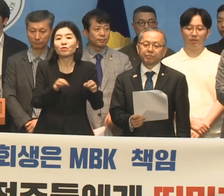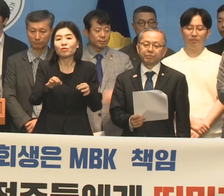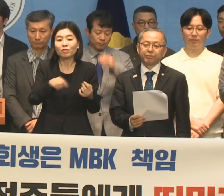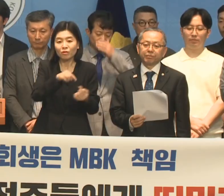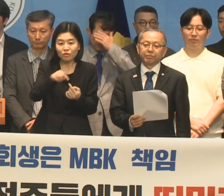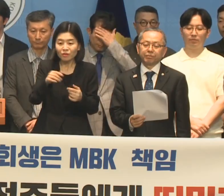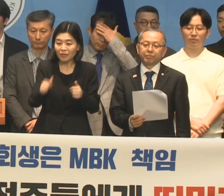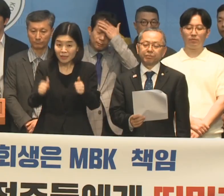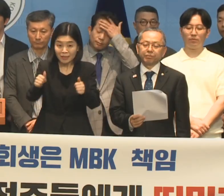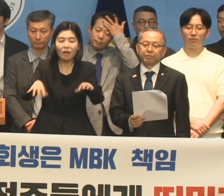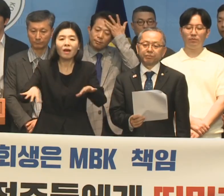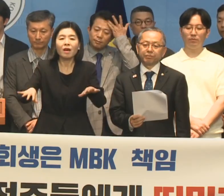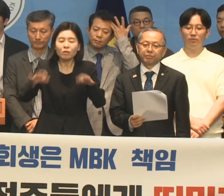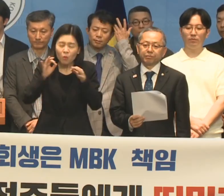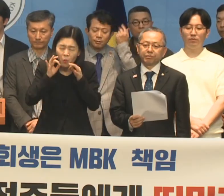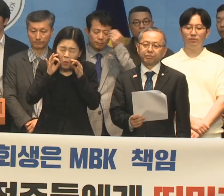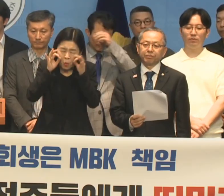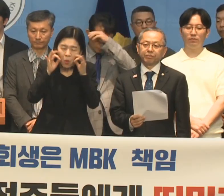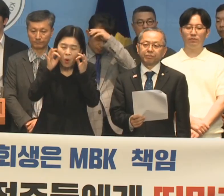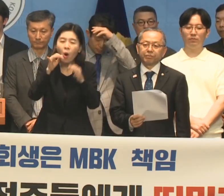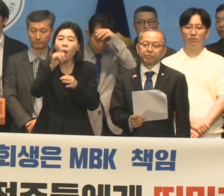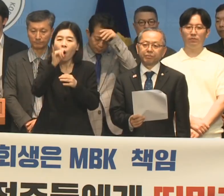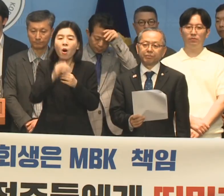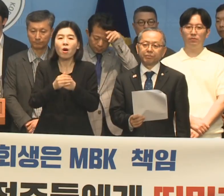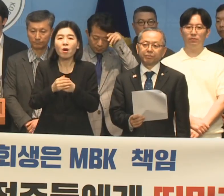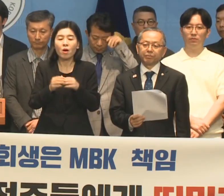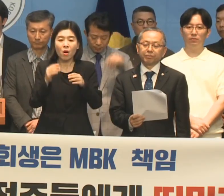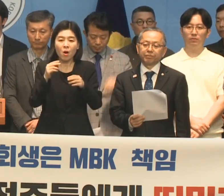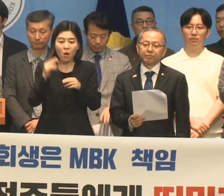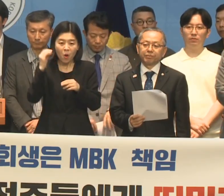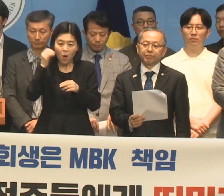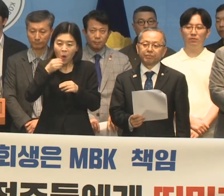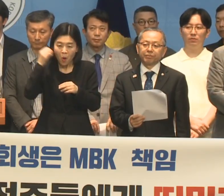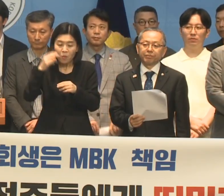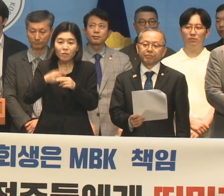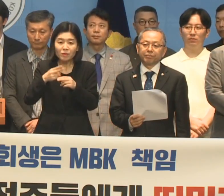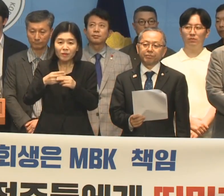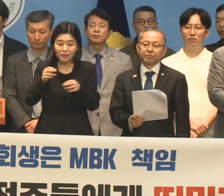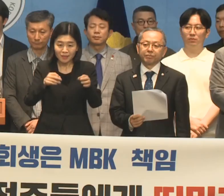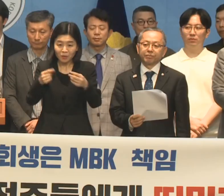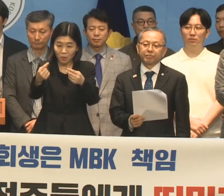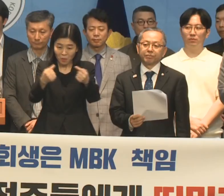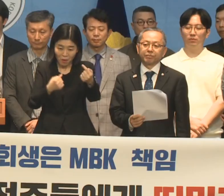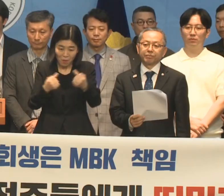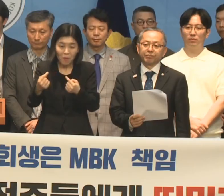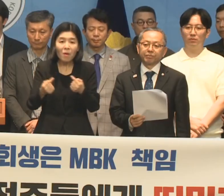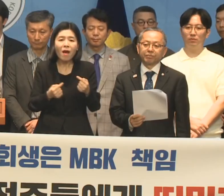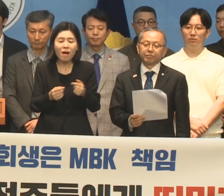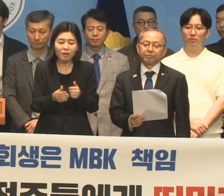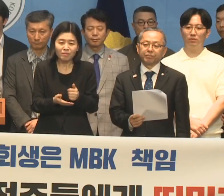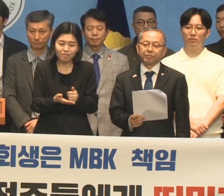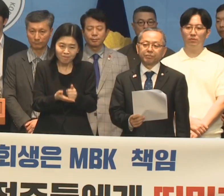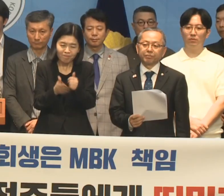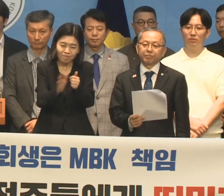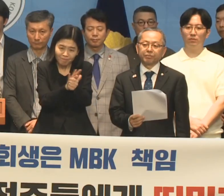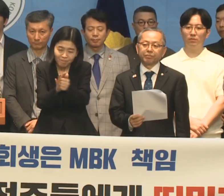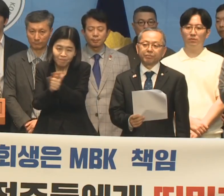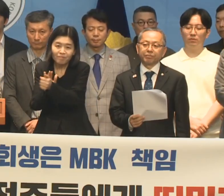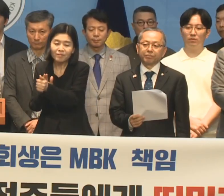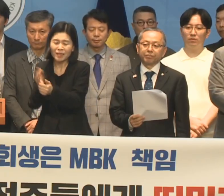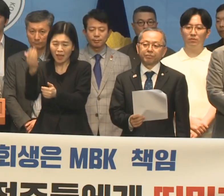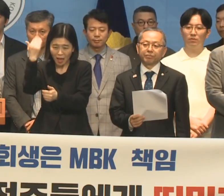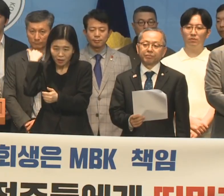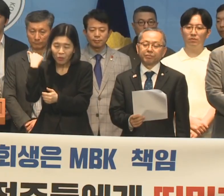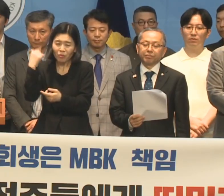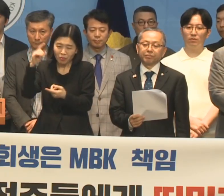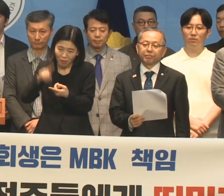홈플러스에 내방하시는 고객 한 분 한 분께 최고의 서비스를 제공하고 예전과 변함없이